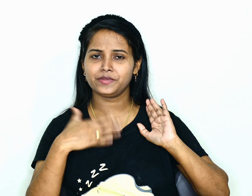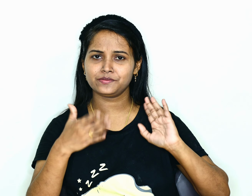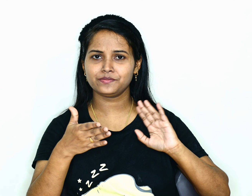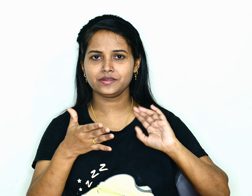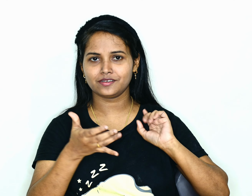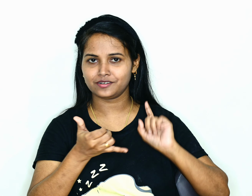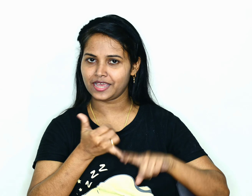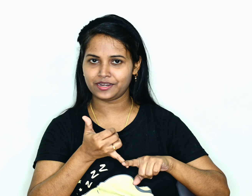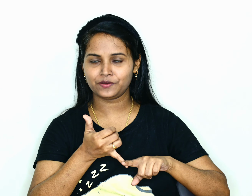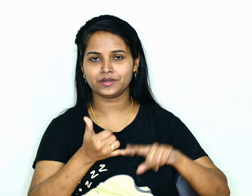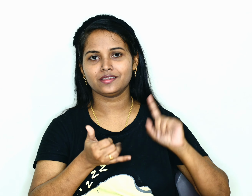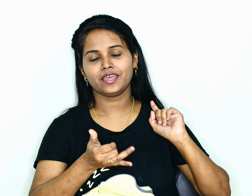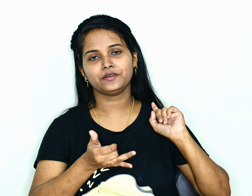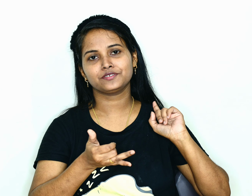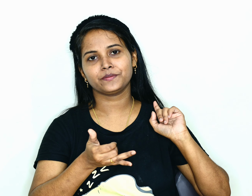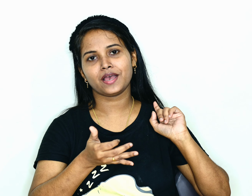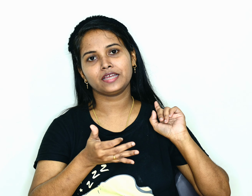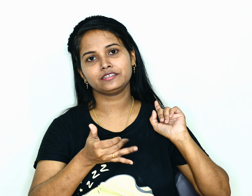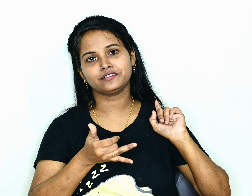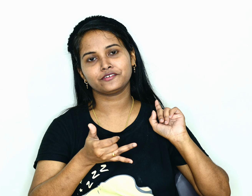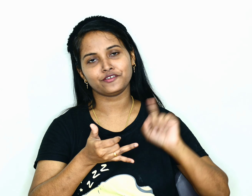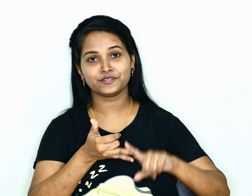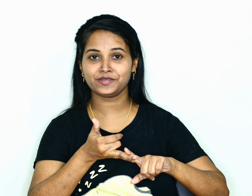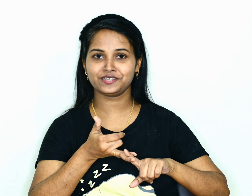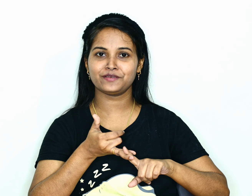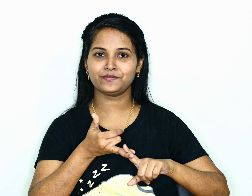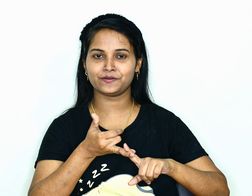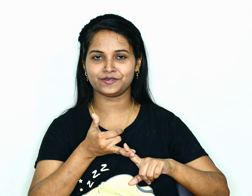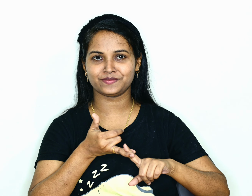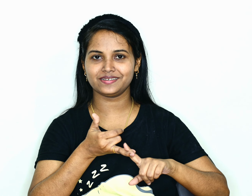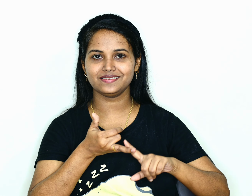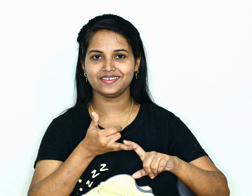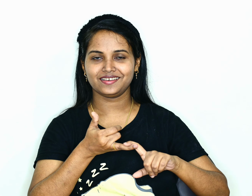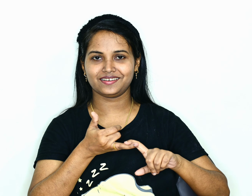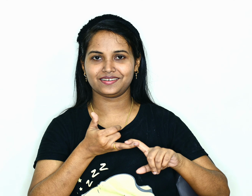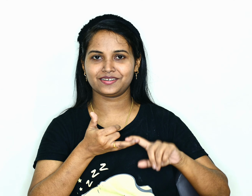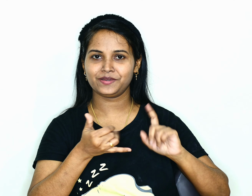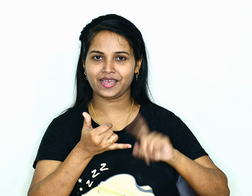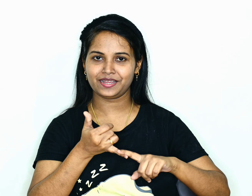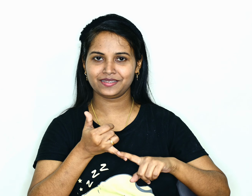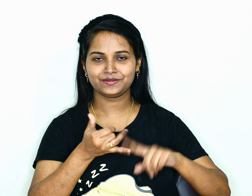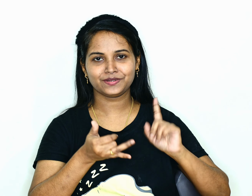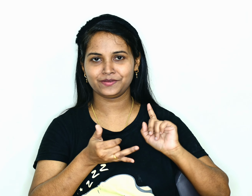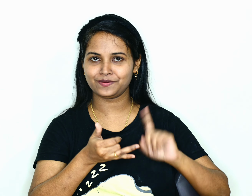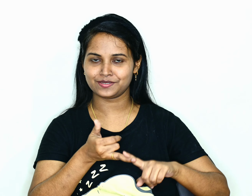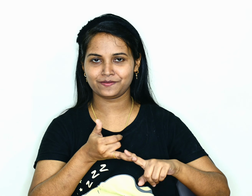बीच बीच में डायरिया होना, एंड उसके बाद कॉन्स्टिपेशन का भी प्रॉब्लम था। कभी डायरिया था तो कभी